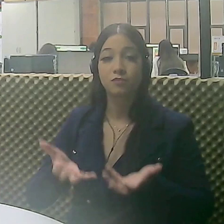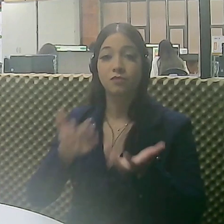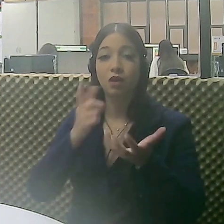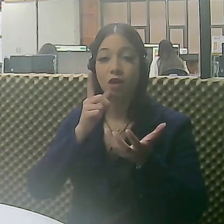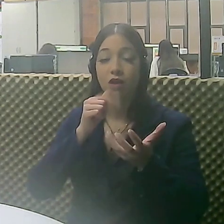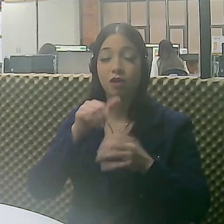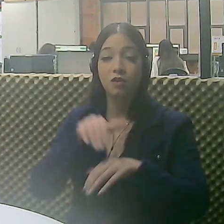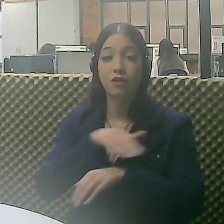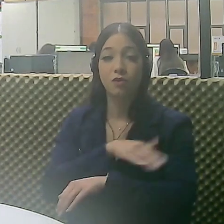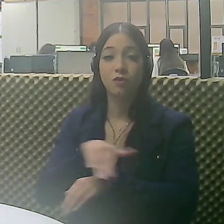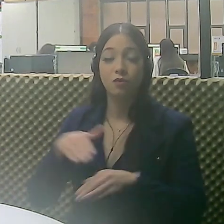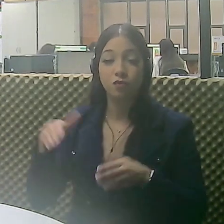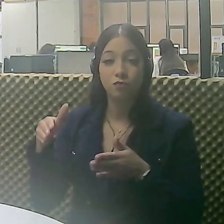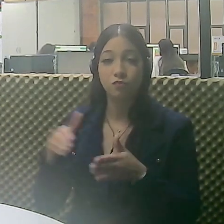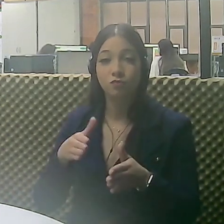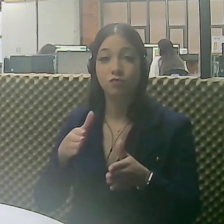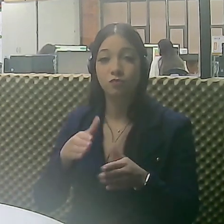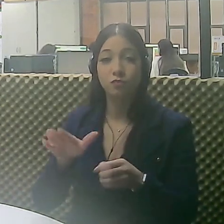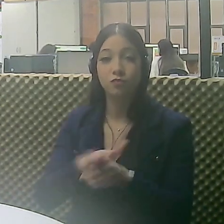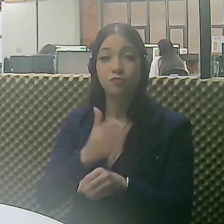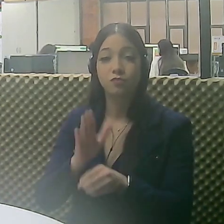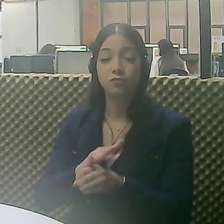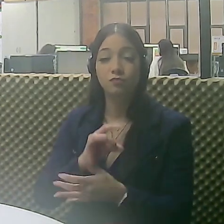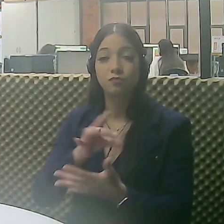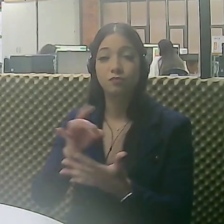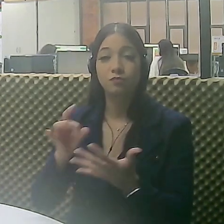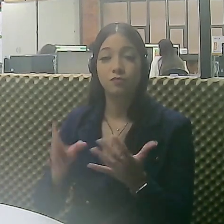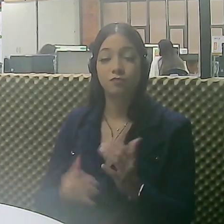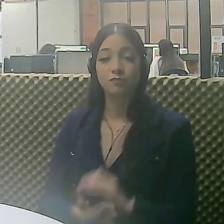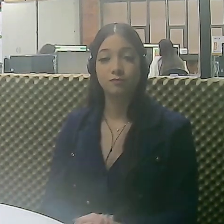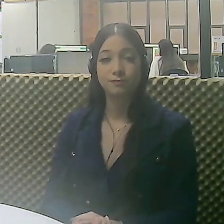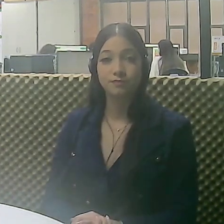hidrojeteamento de vias, tapa-buraco e mais.